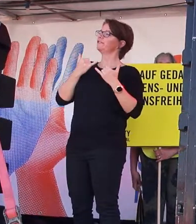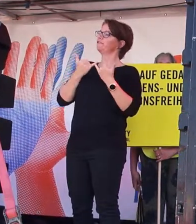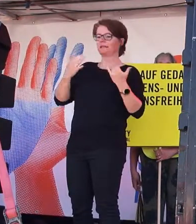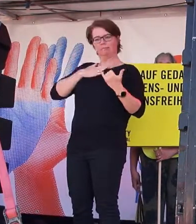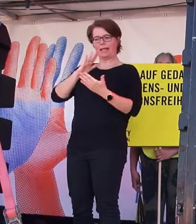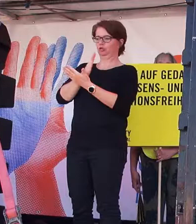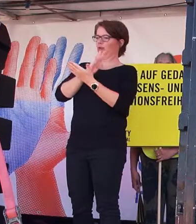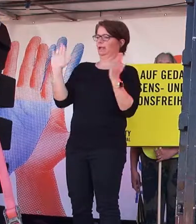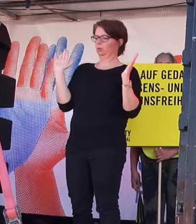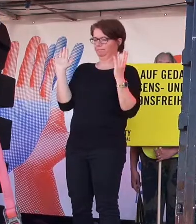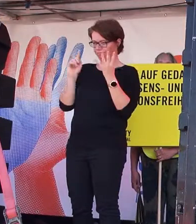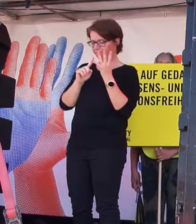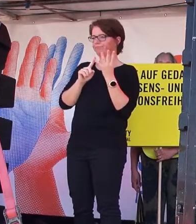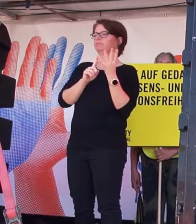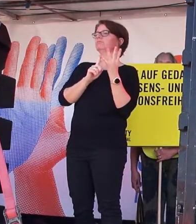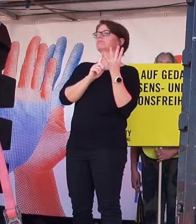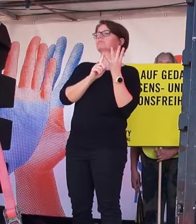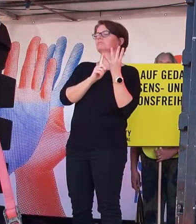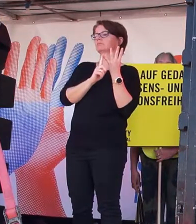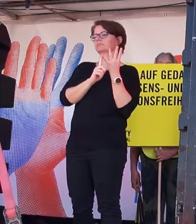Unsere in den letzten 7 Jahrzehnten